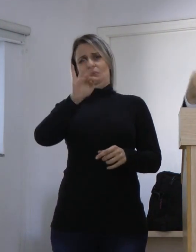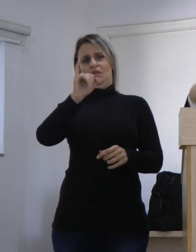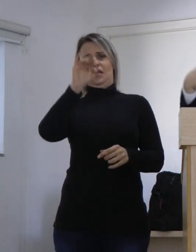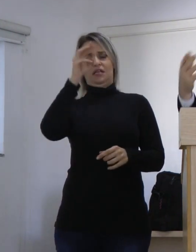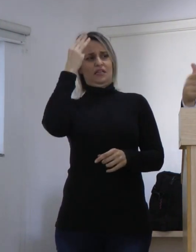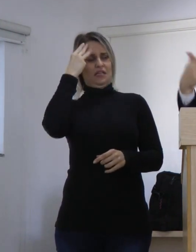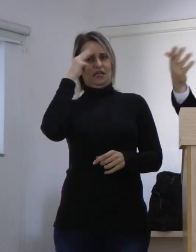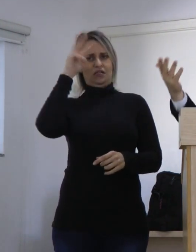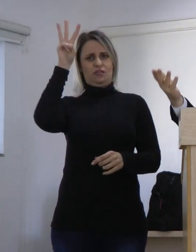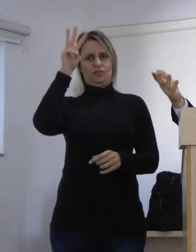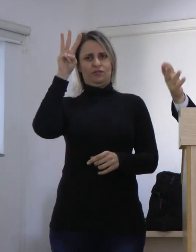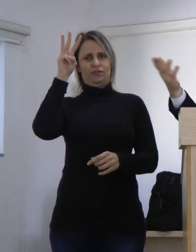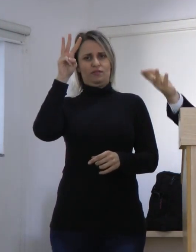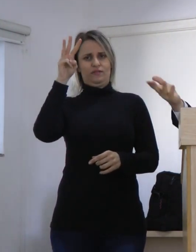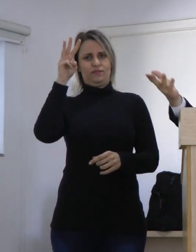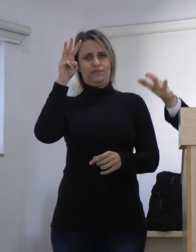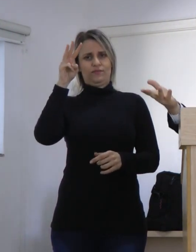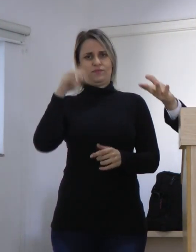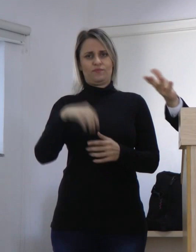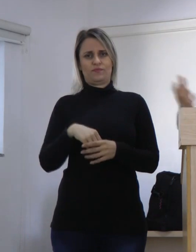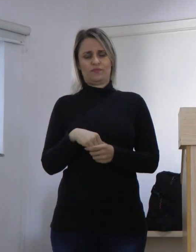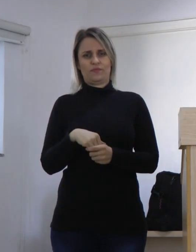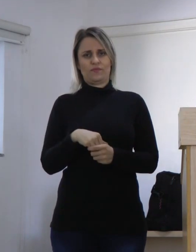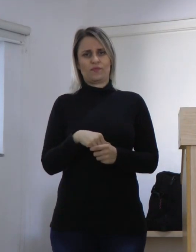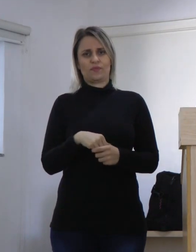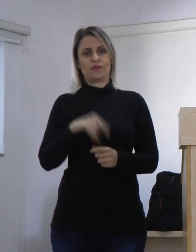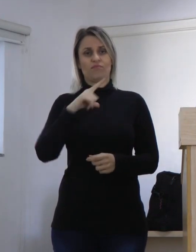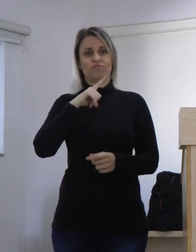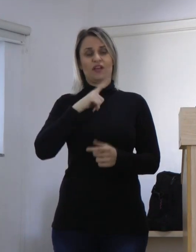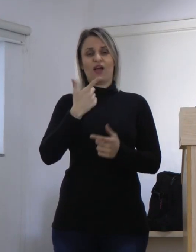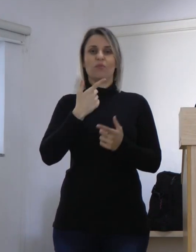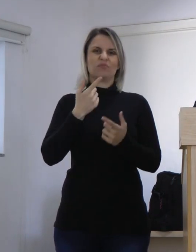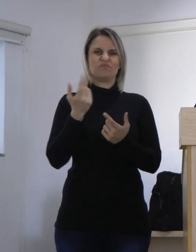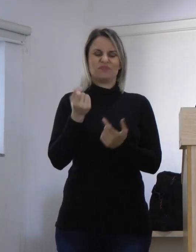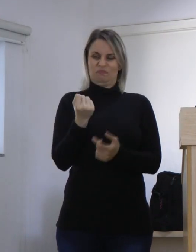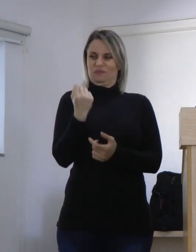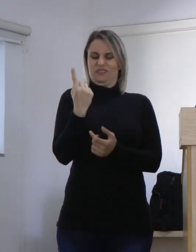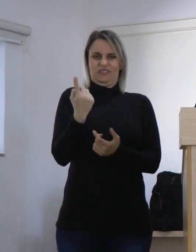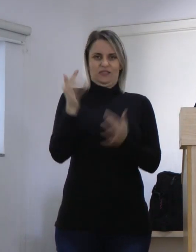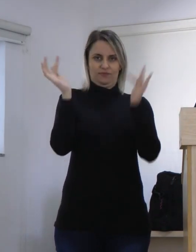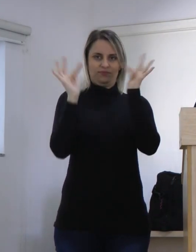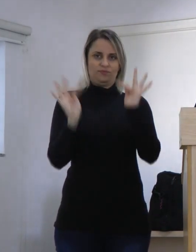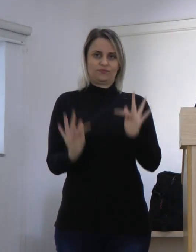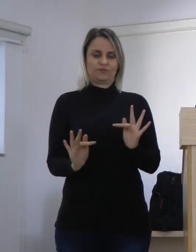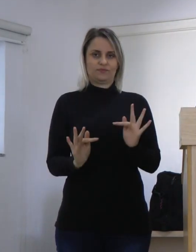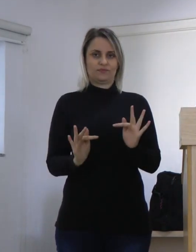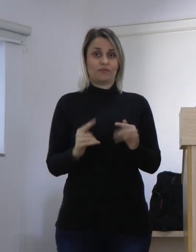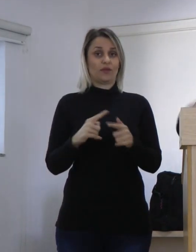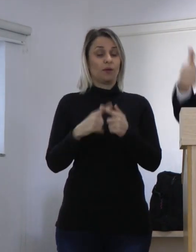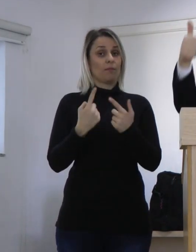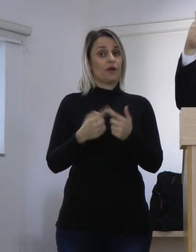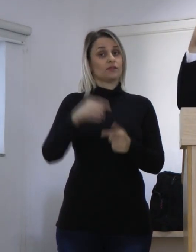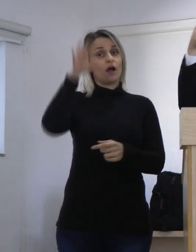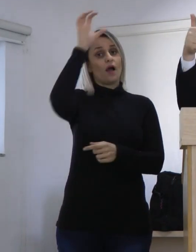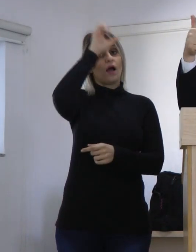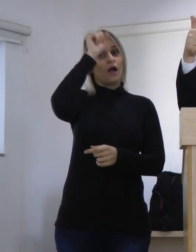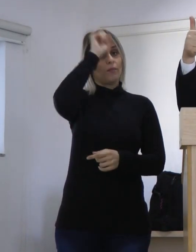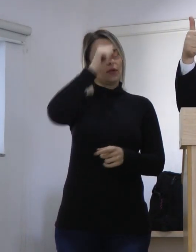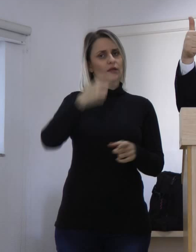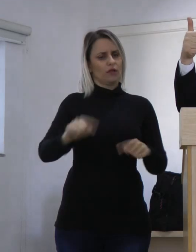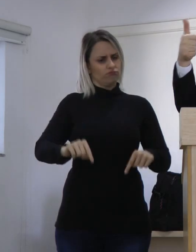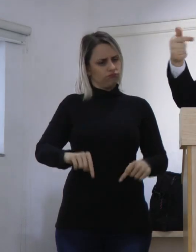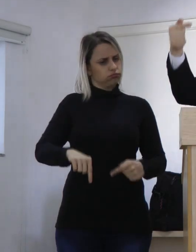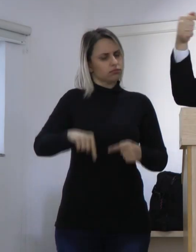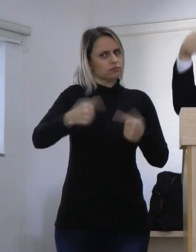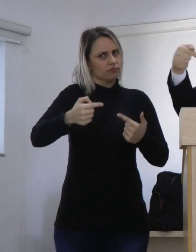Nós experimentamos também essa espécie estranha de felicidade. Mas vejam que aprender e superar